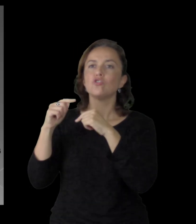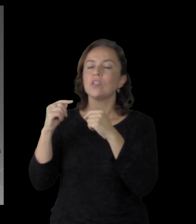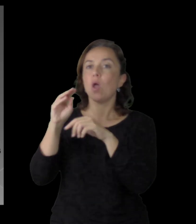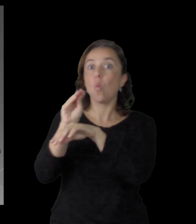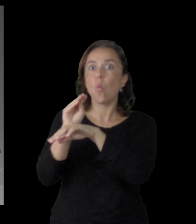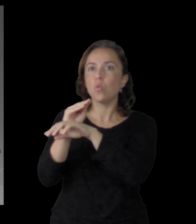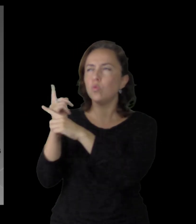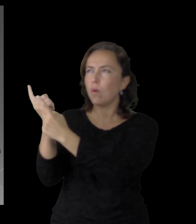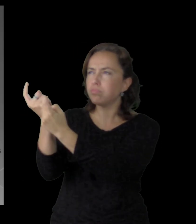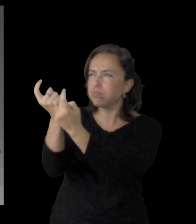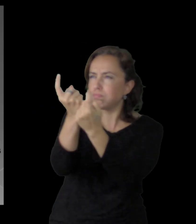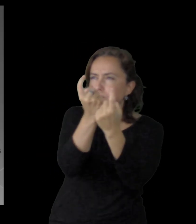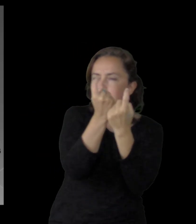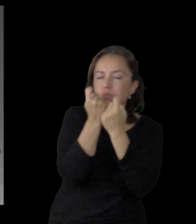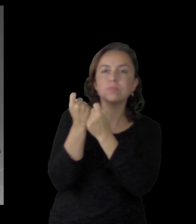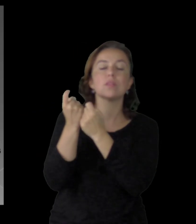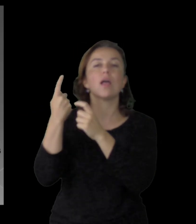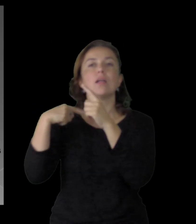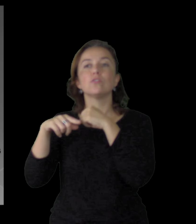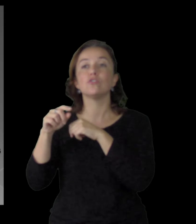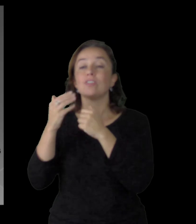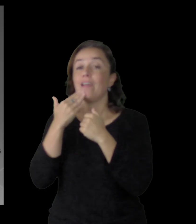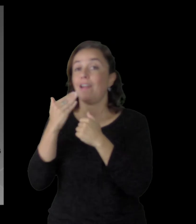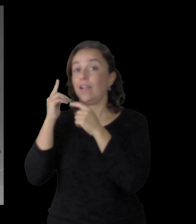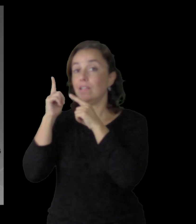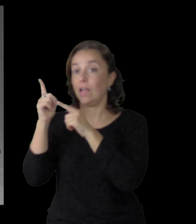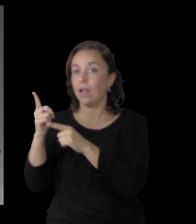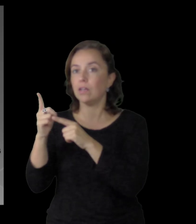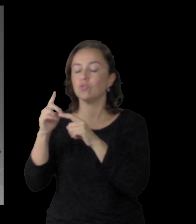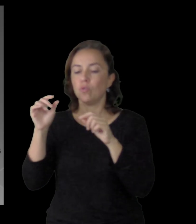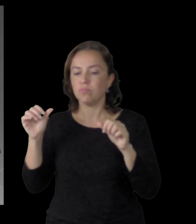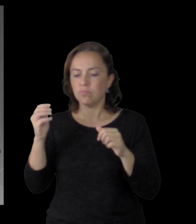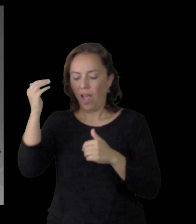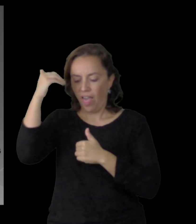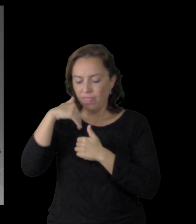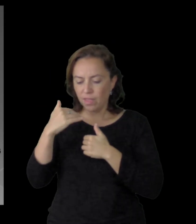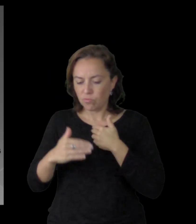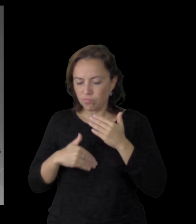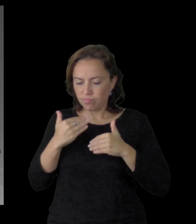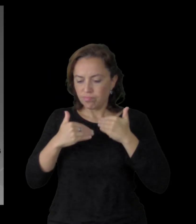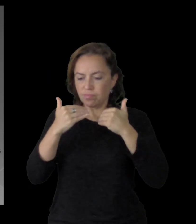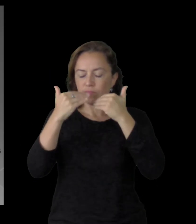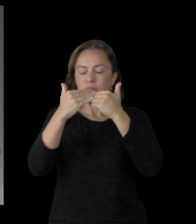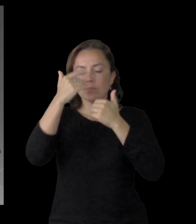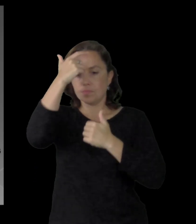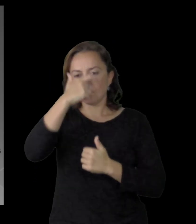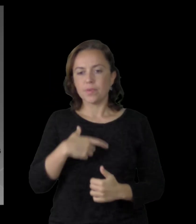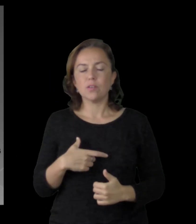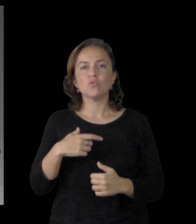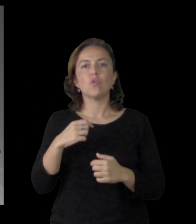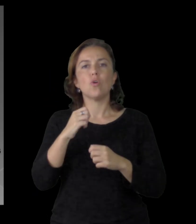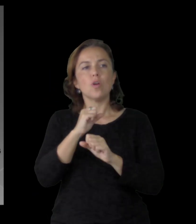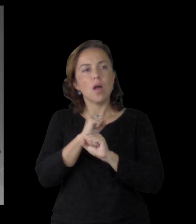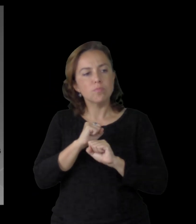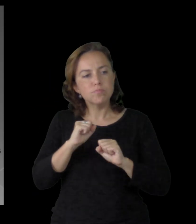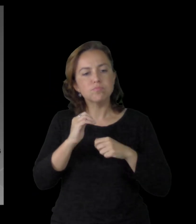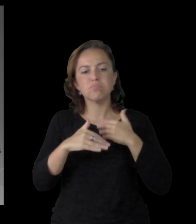culturales que le permiten hacer y configurarse como una persona que logra superar